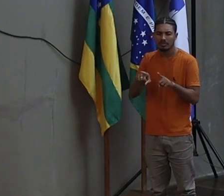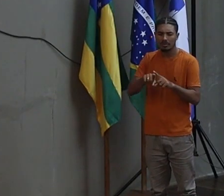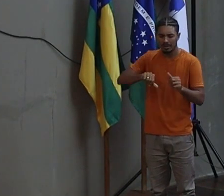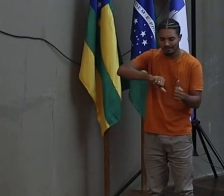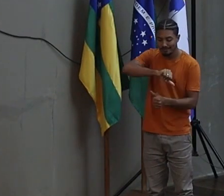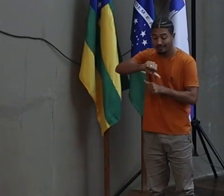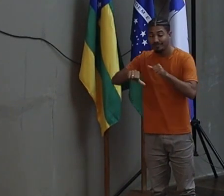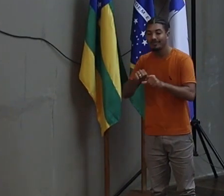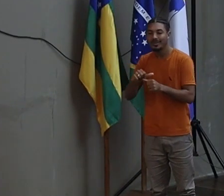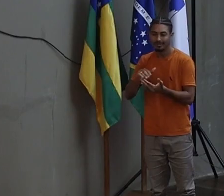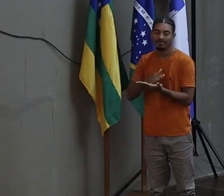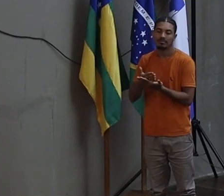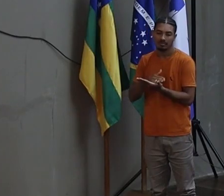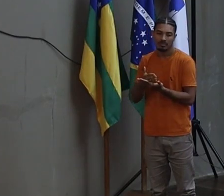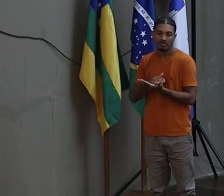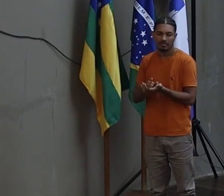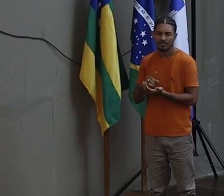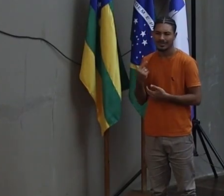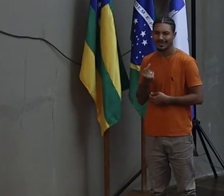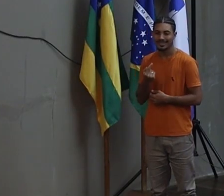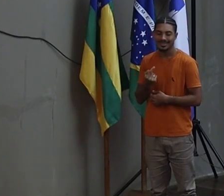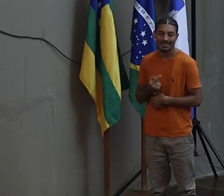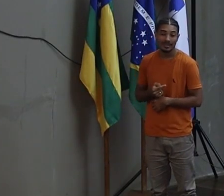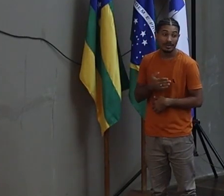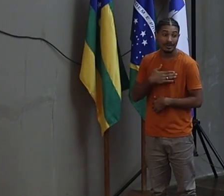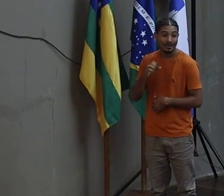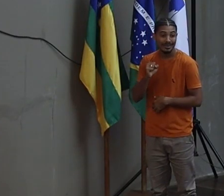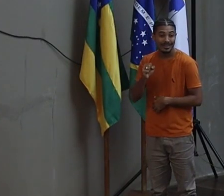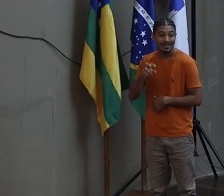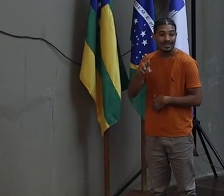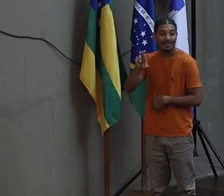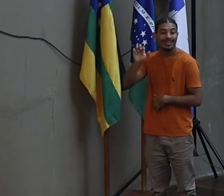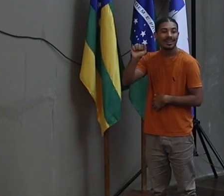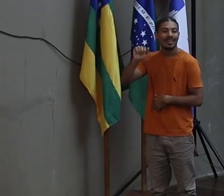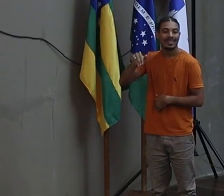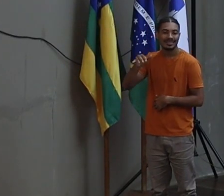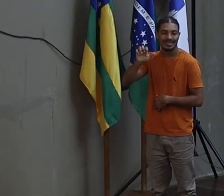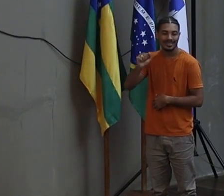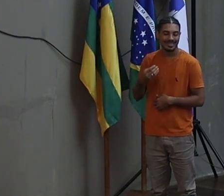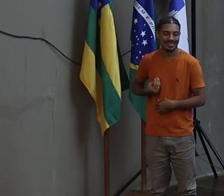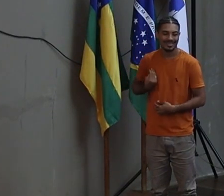nessa interpretação. Né? Nosso querido Rajan, que está aqui, deixa eu ver, né?